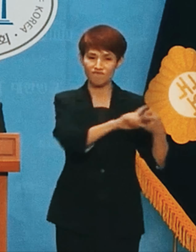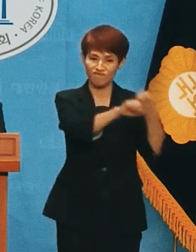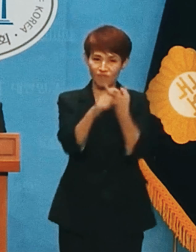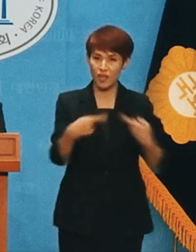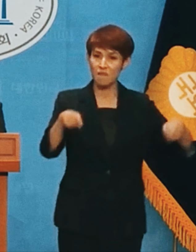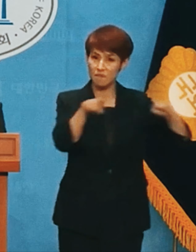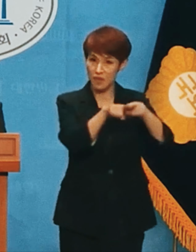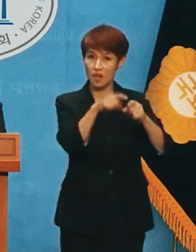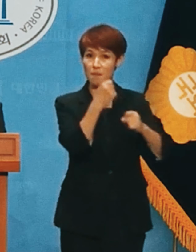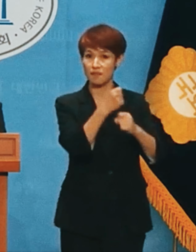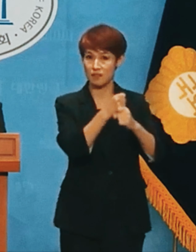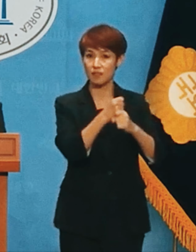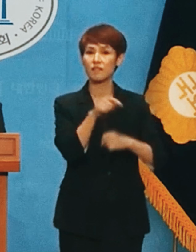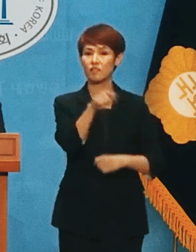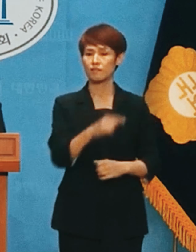만들어낸